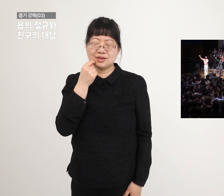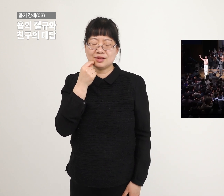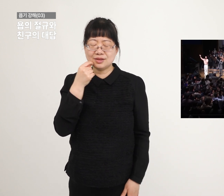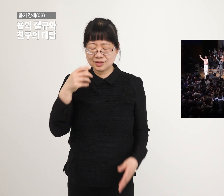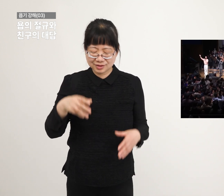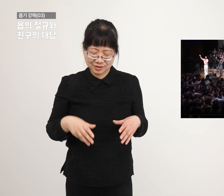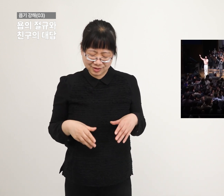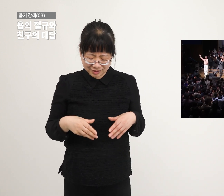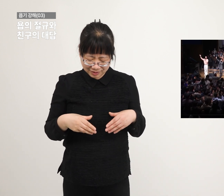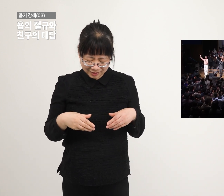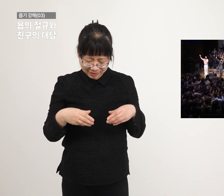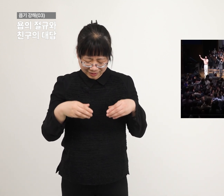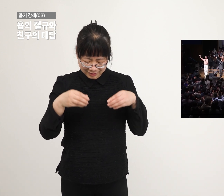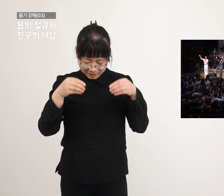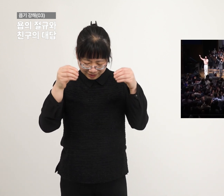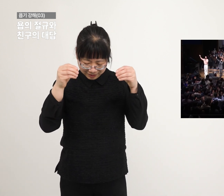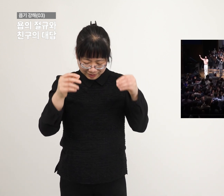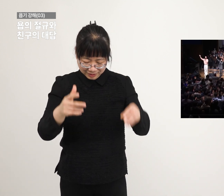거두신 주